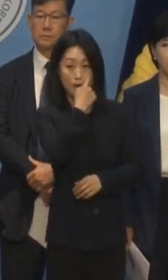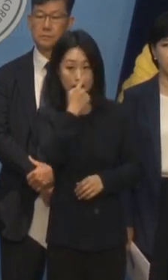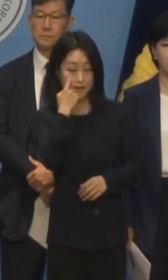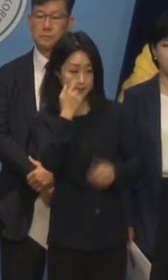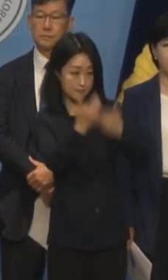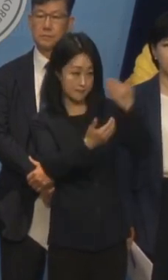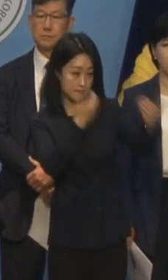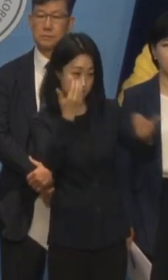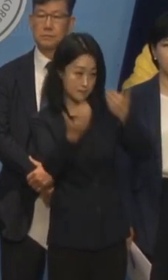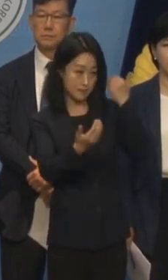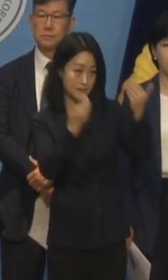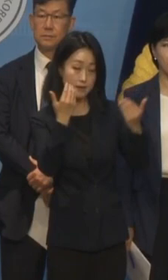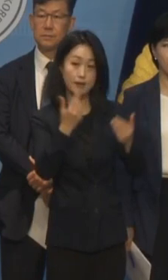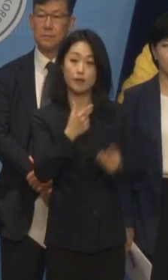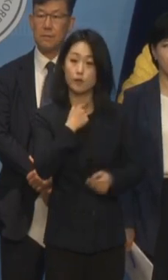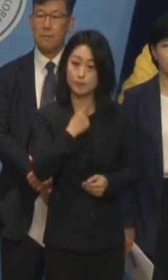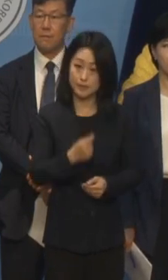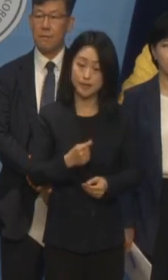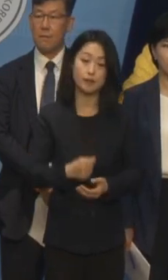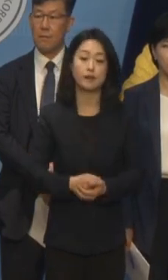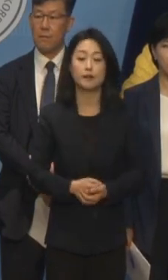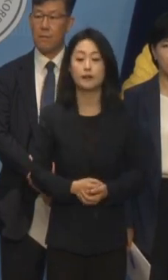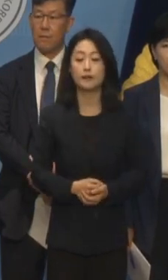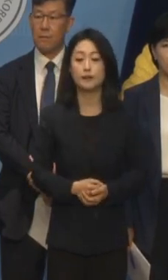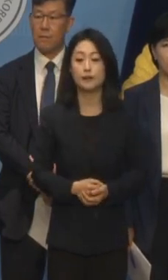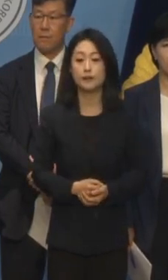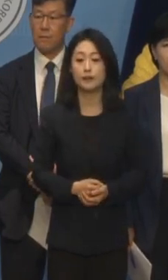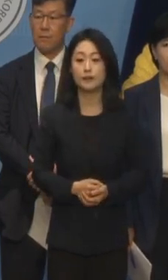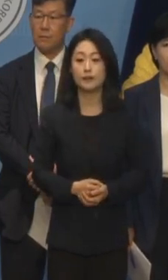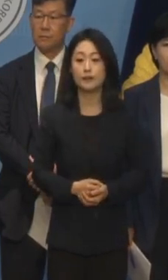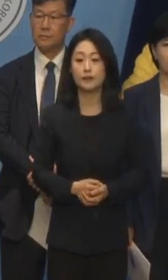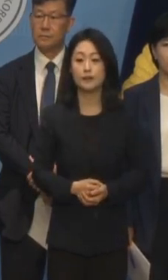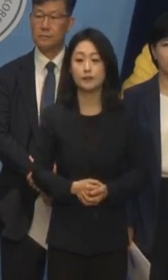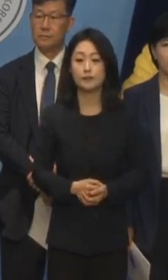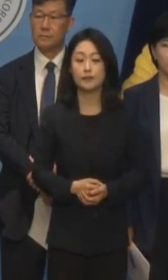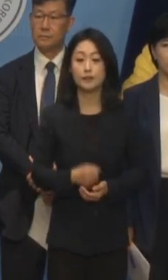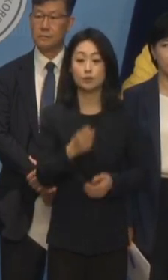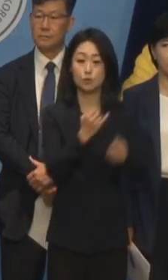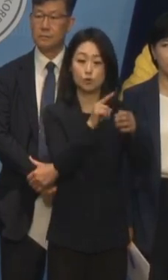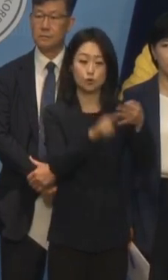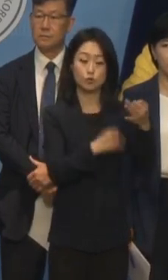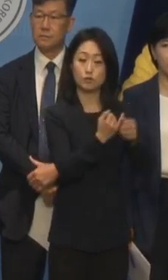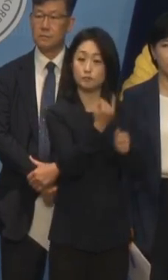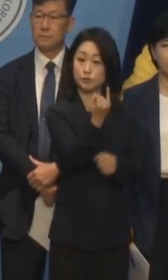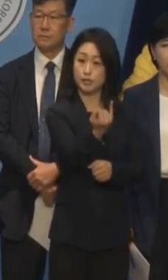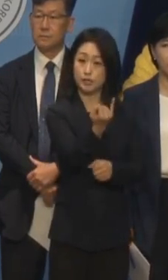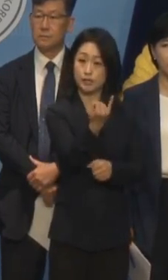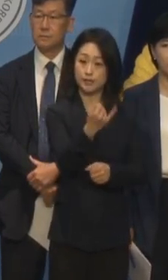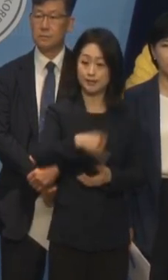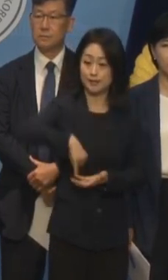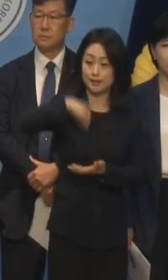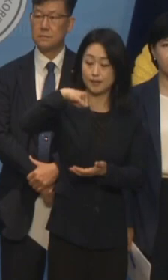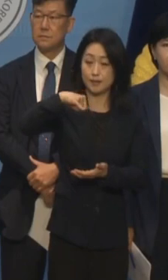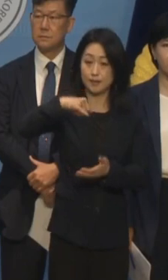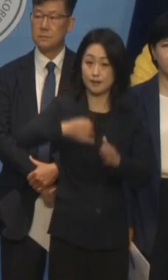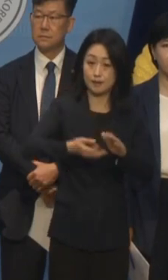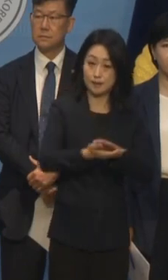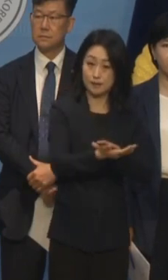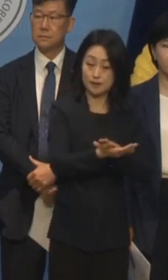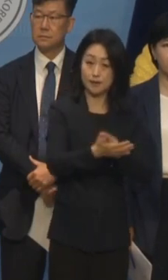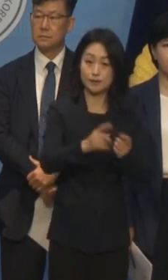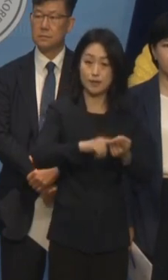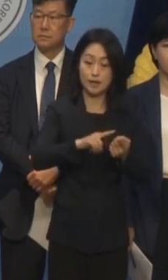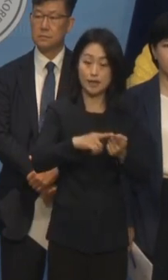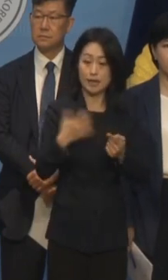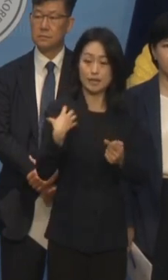분명하게 책임을 물을 것입니다. 그리고 아울러 배우자에게 금품 수수금지 의무만을 부과할